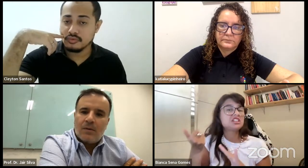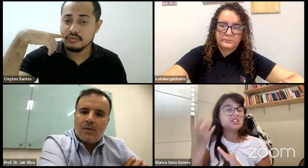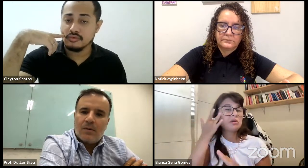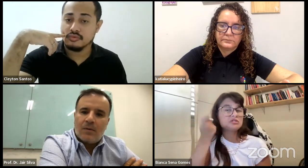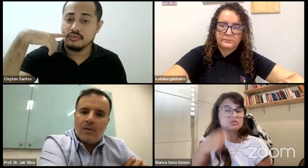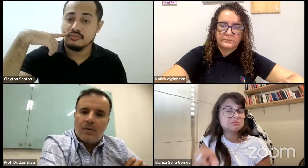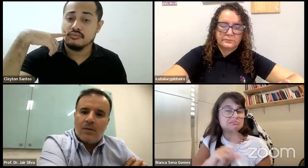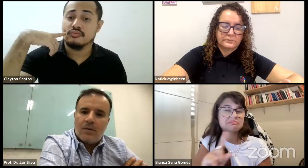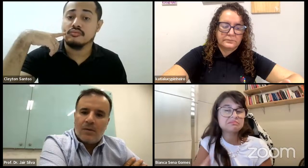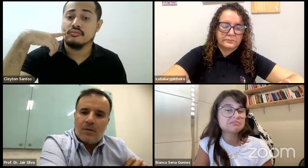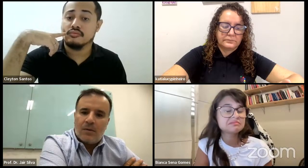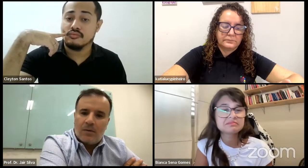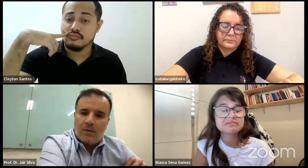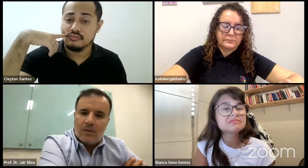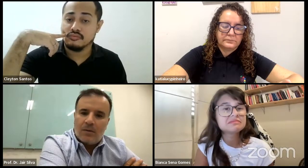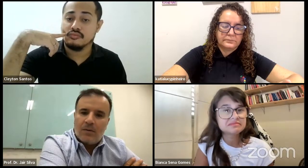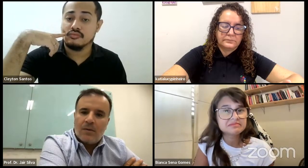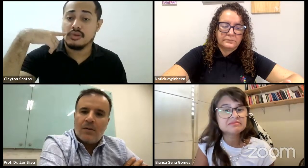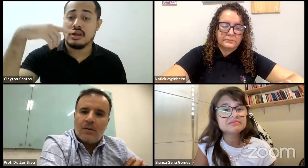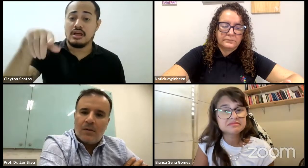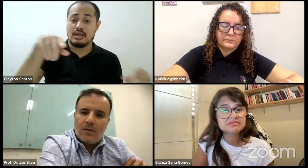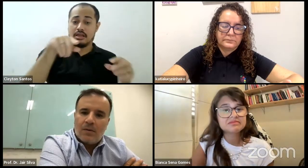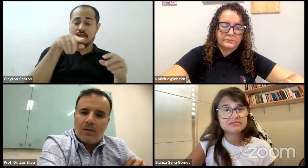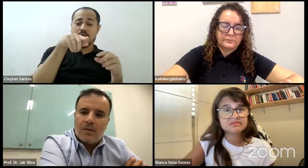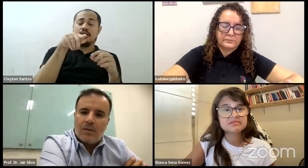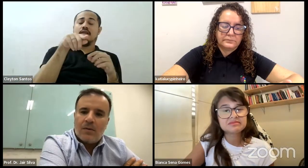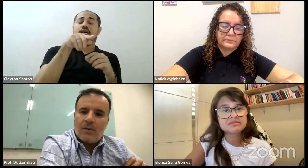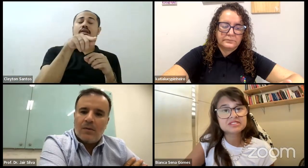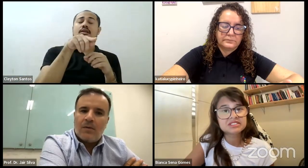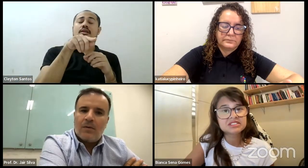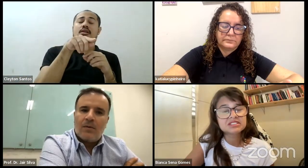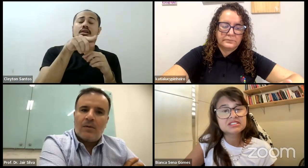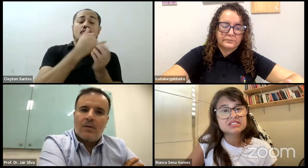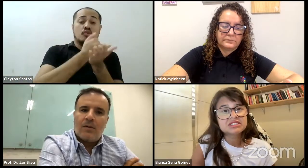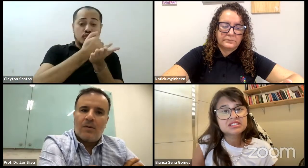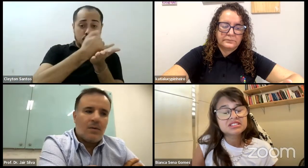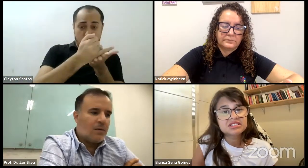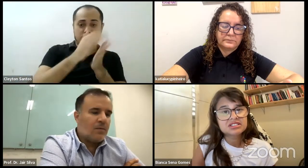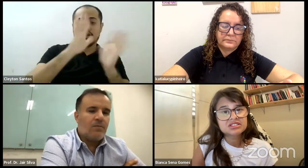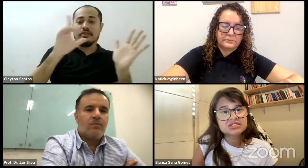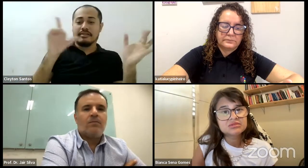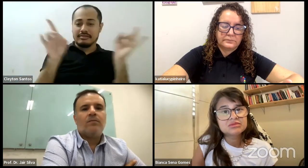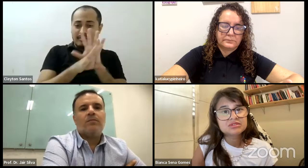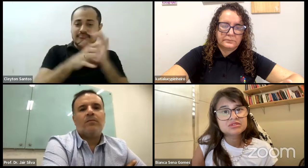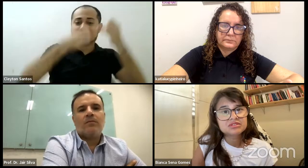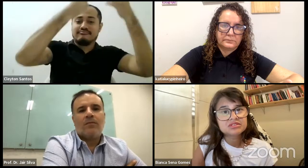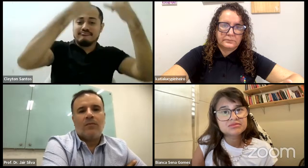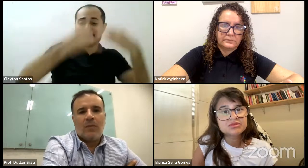Pode colocar como comentário ou simplesmente retirar, tá?